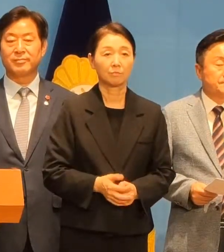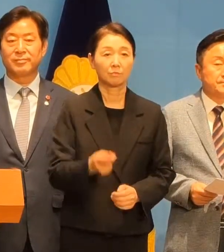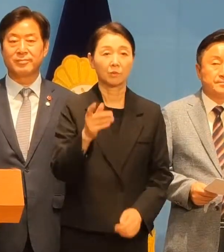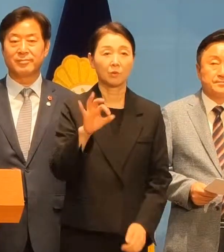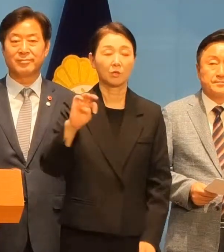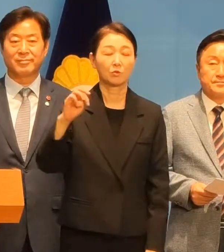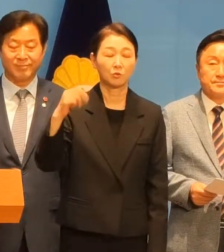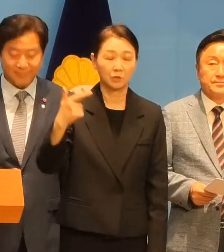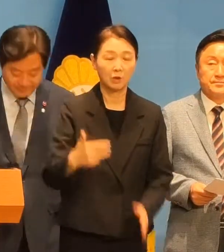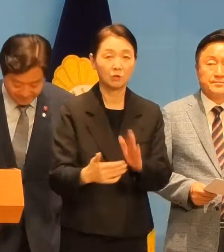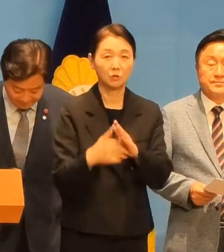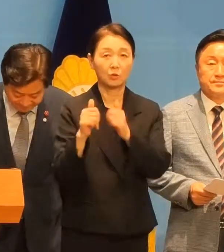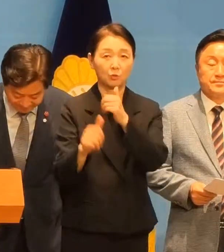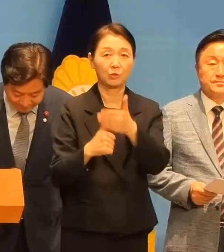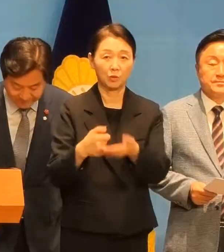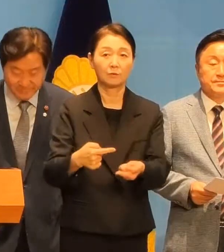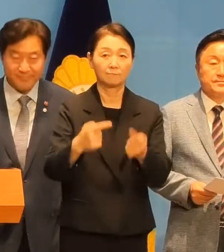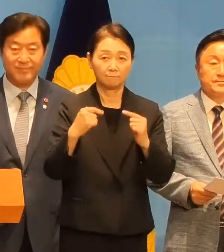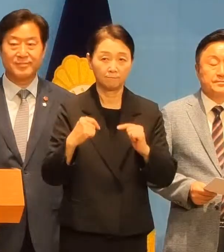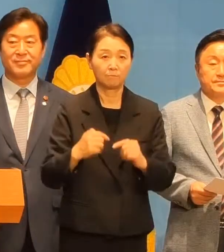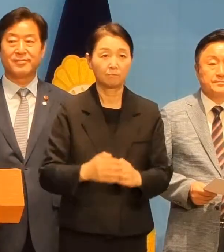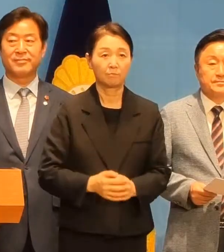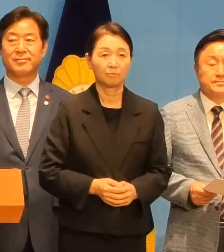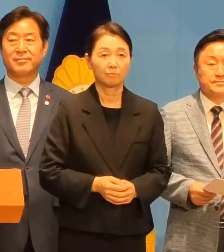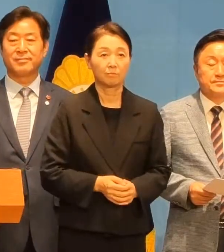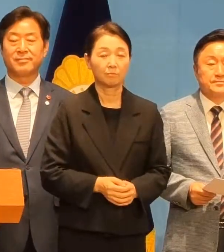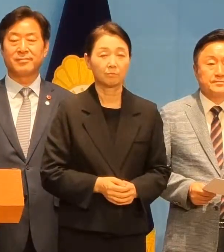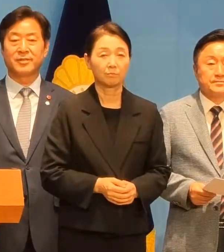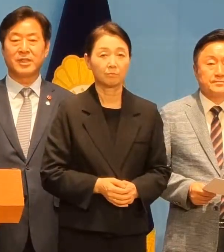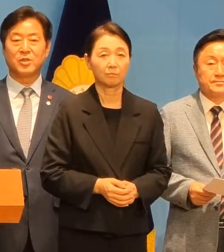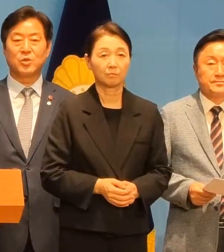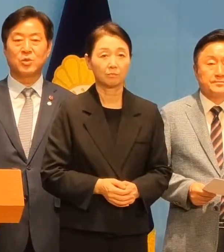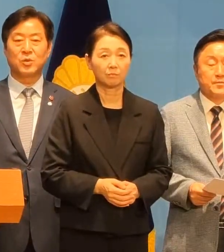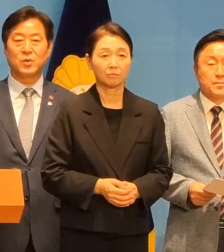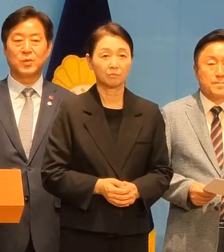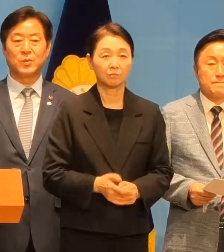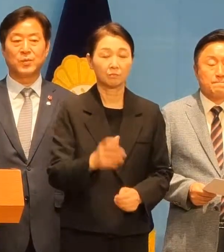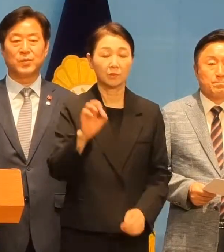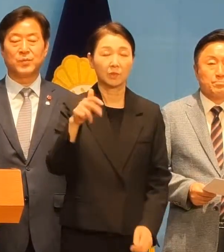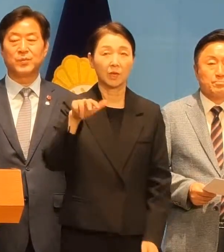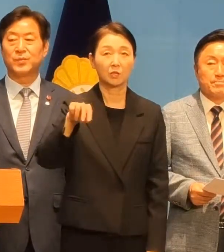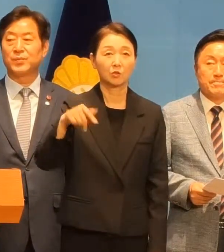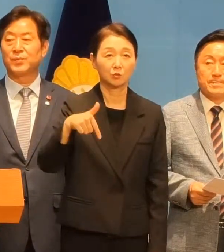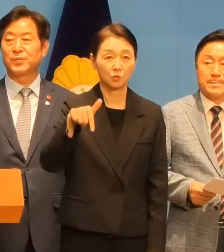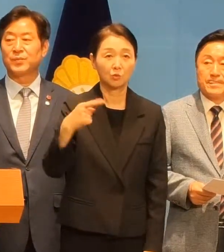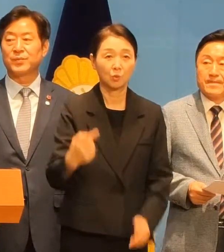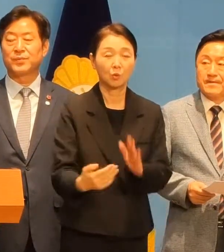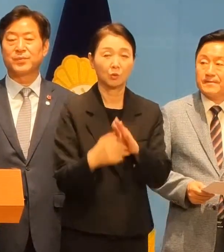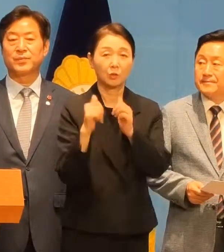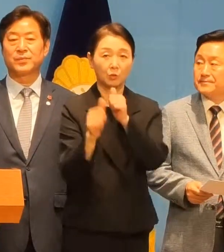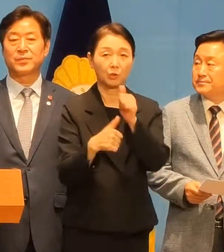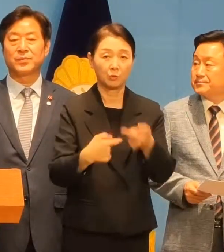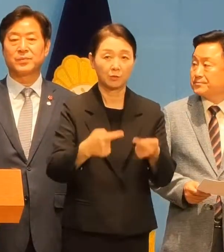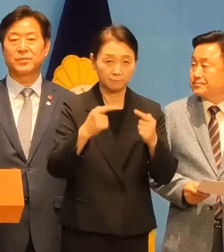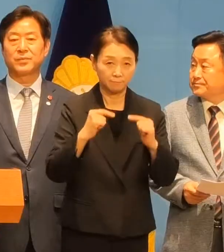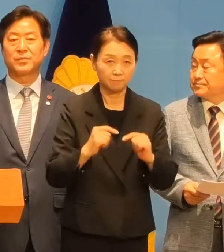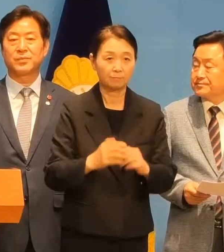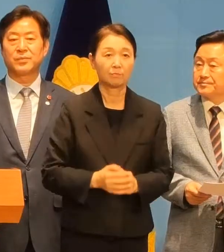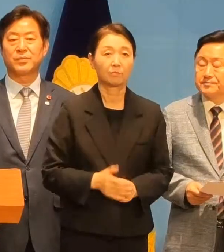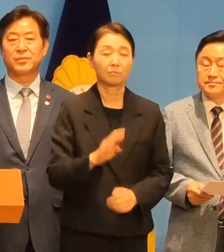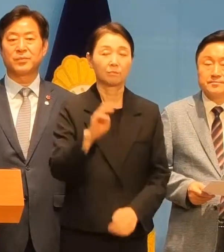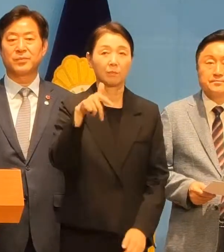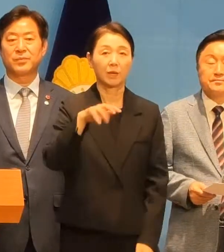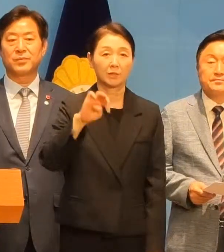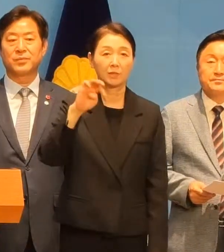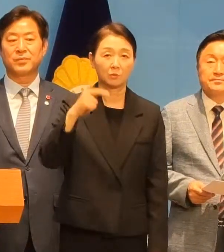황명선 최고위원님이십니다. 네. 한준호 최고위원님 모셨습니다.